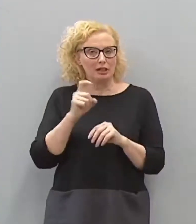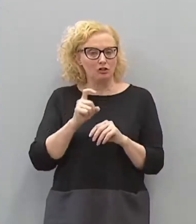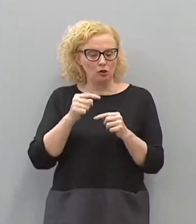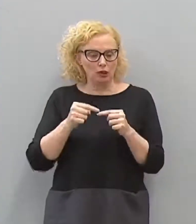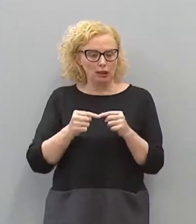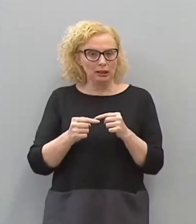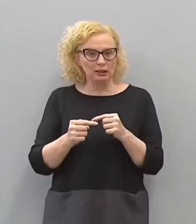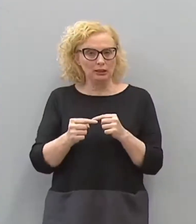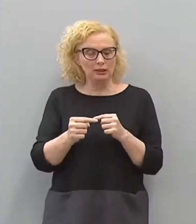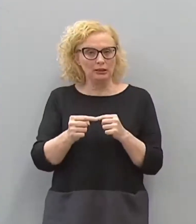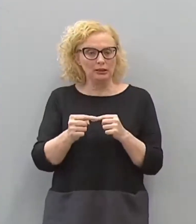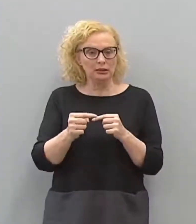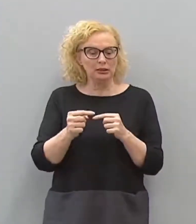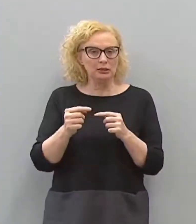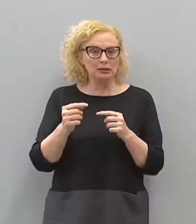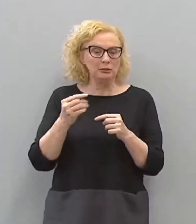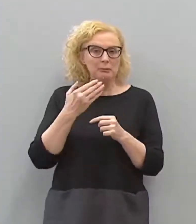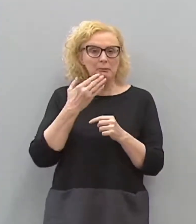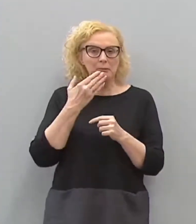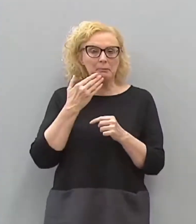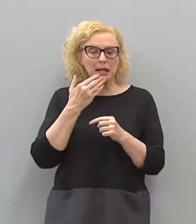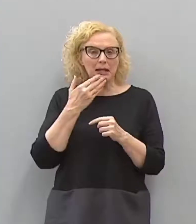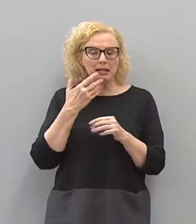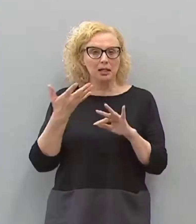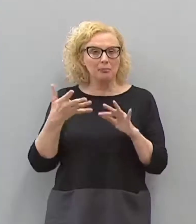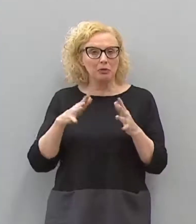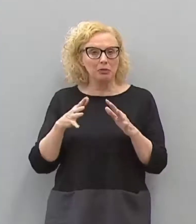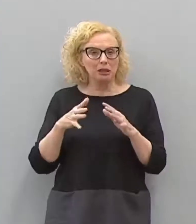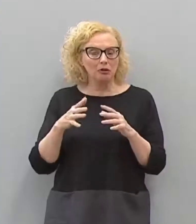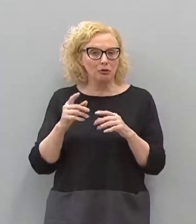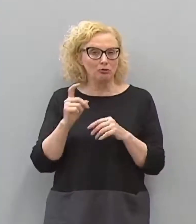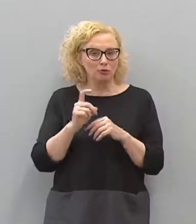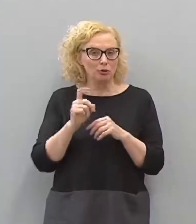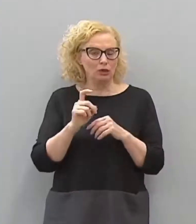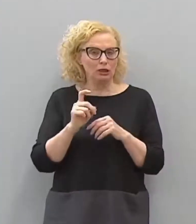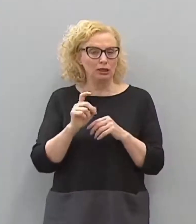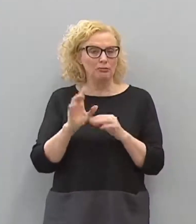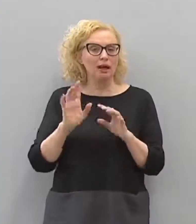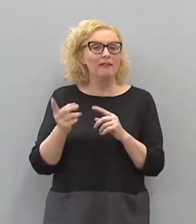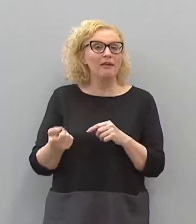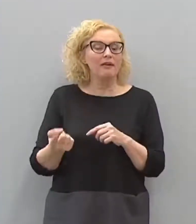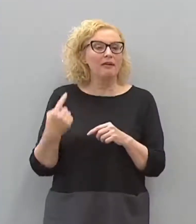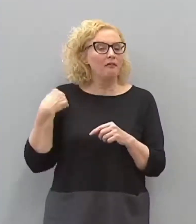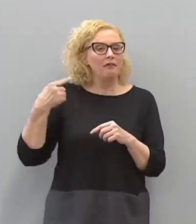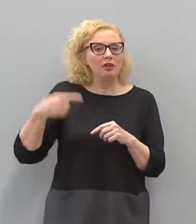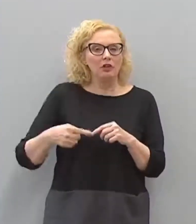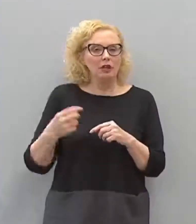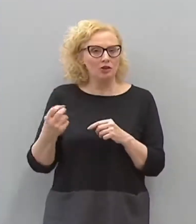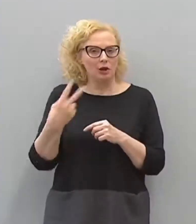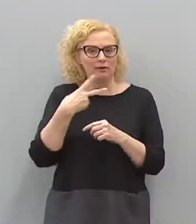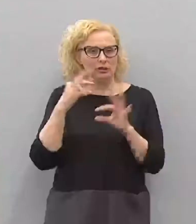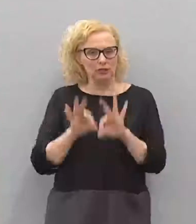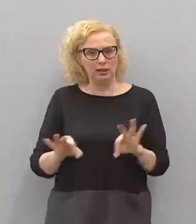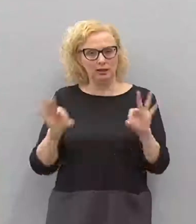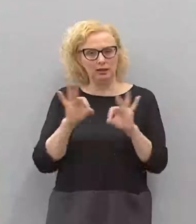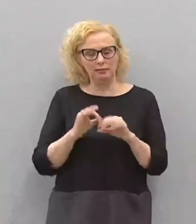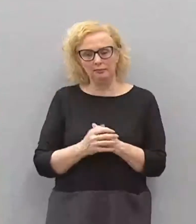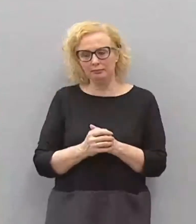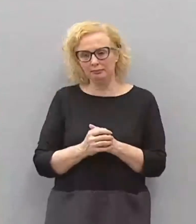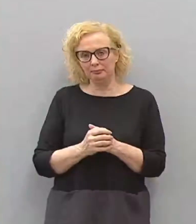verso le mancherà mancano ancora ancora dei giorni però al momento non abbiamo avuto notizia in tal senso allora